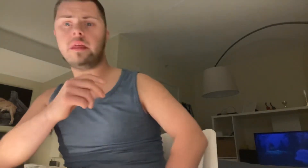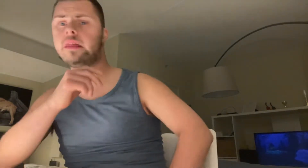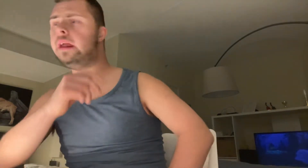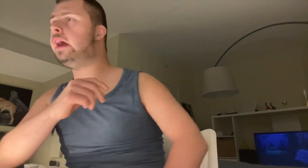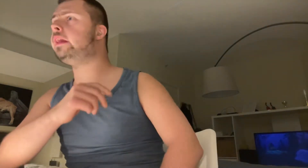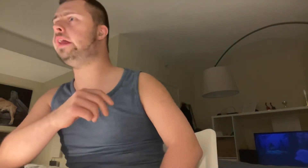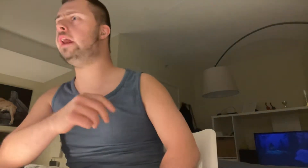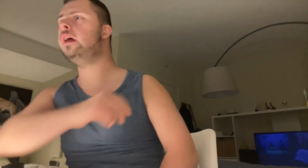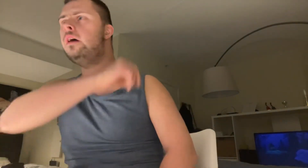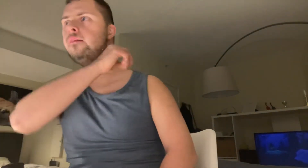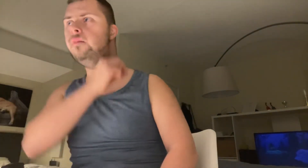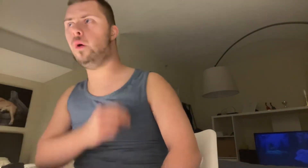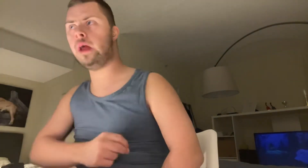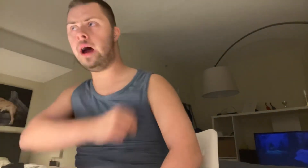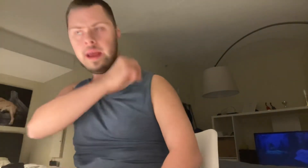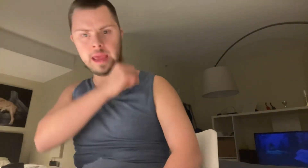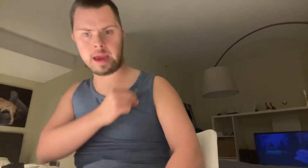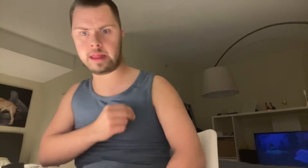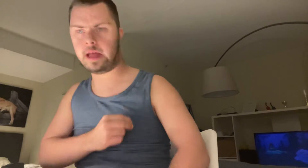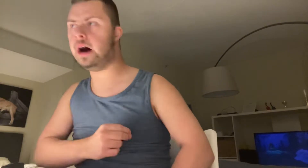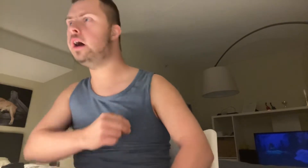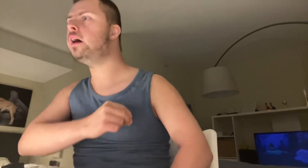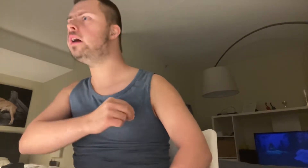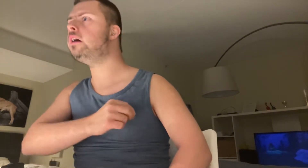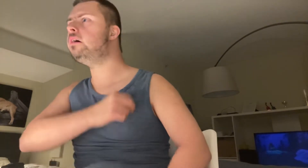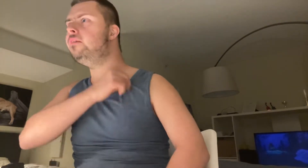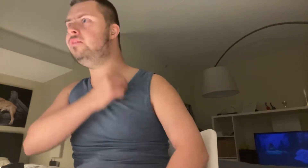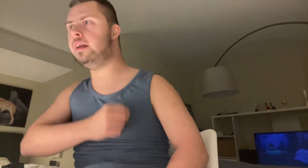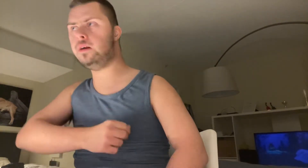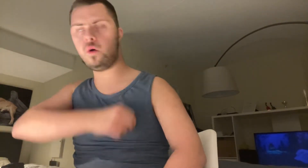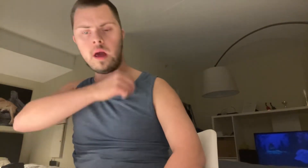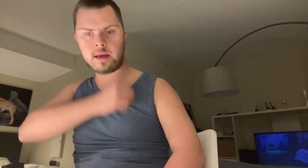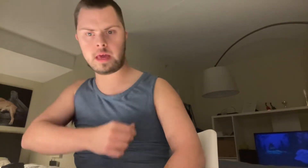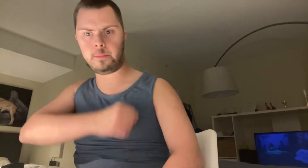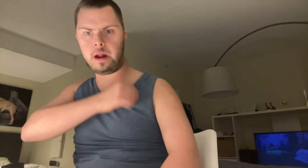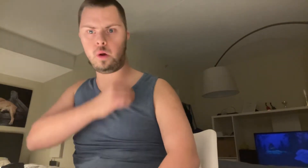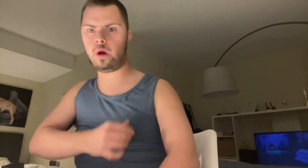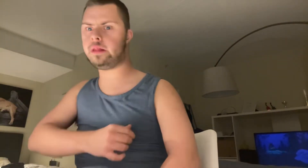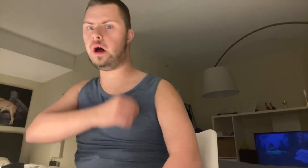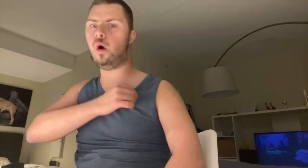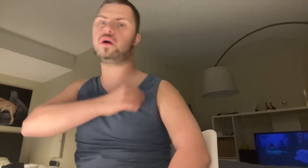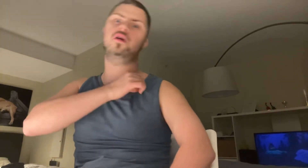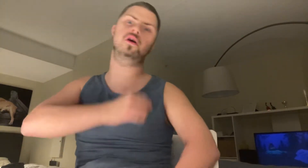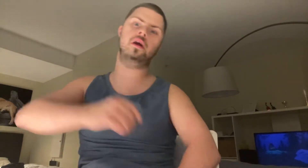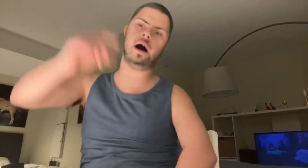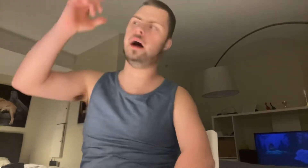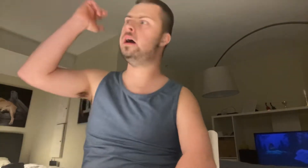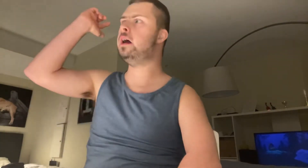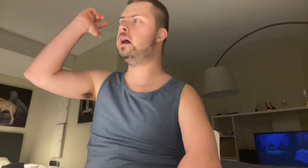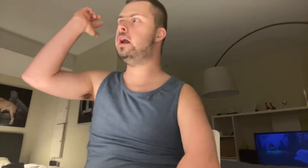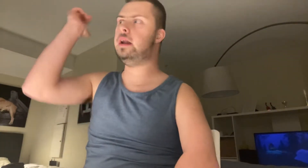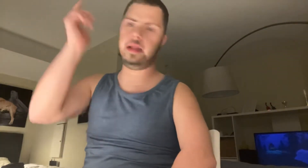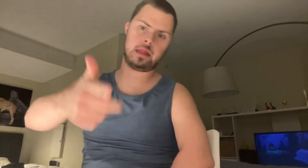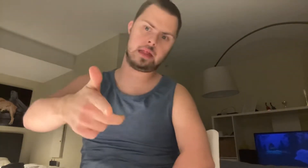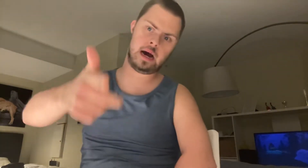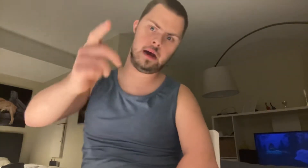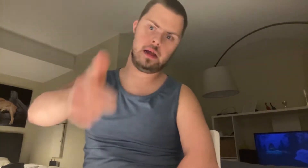Listan heter Våra egna visor, gamla låtar och nya lista.